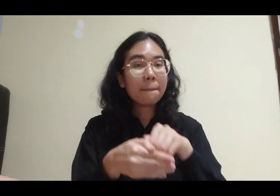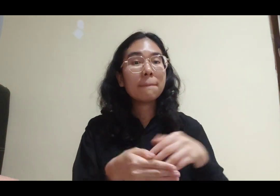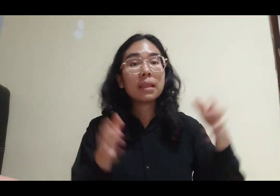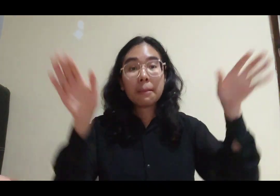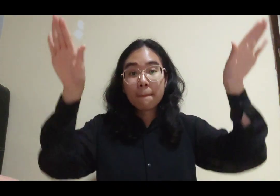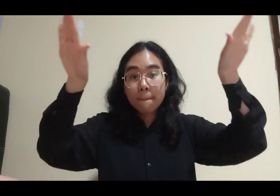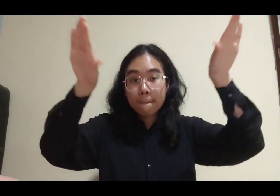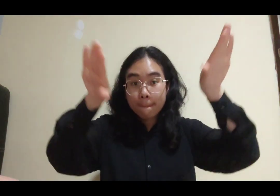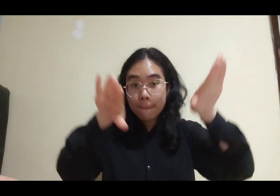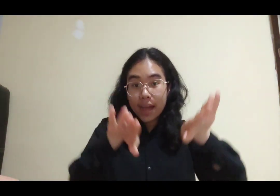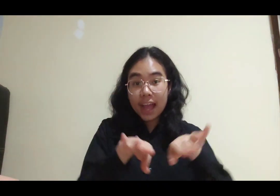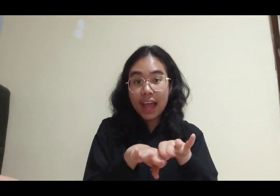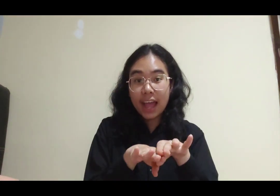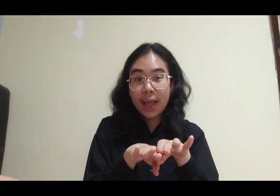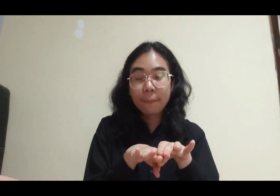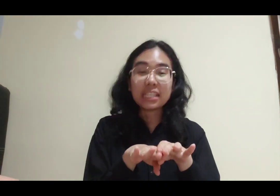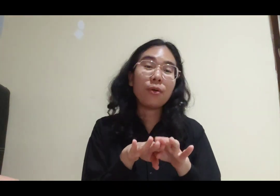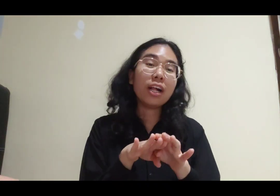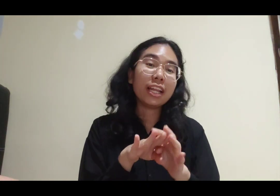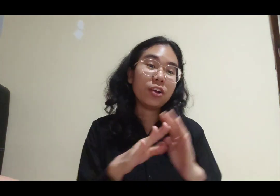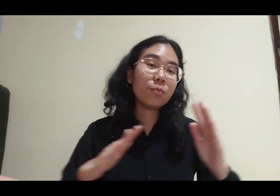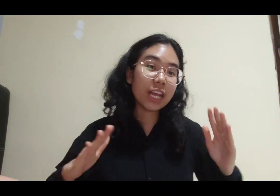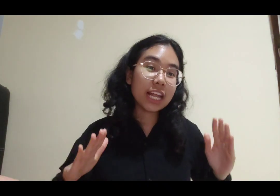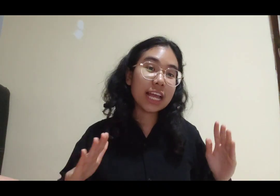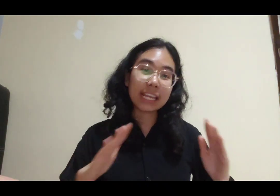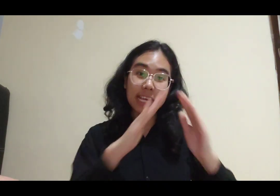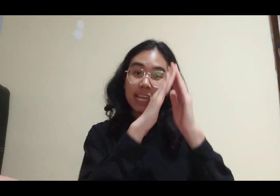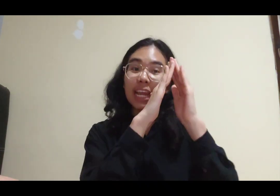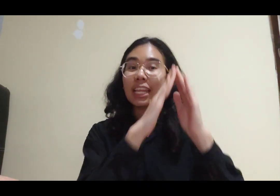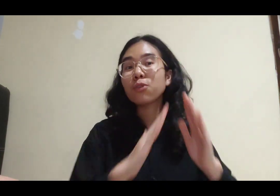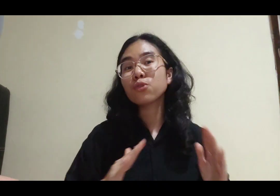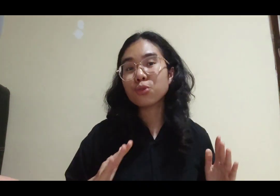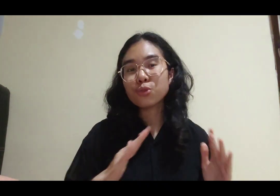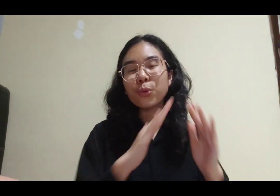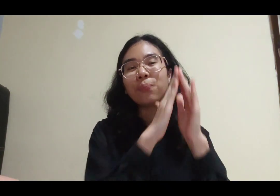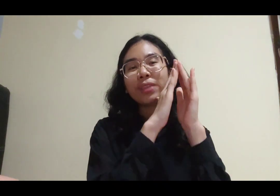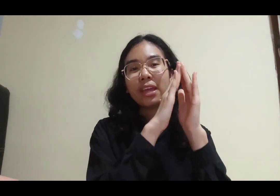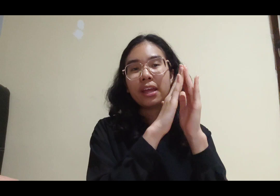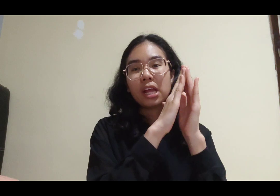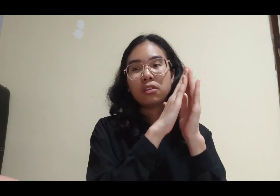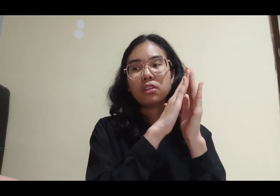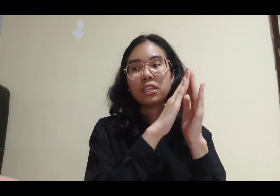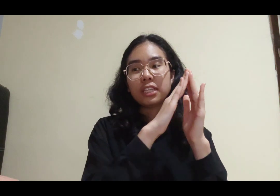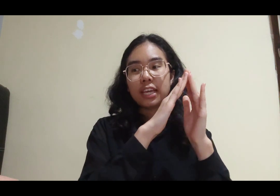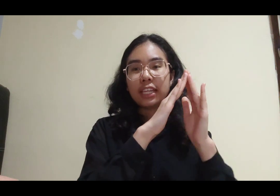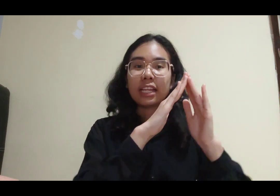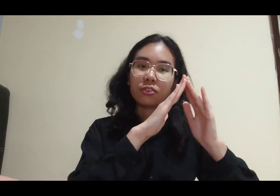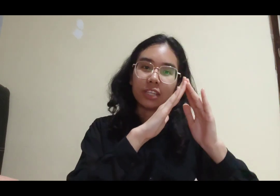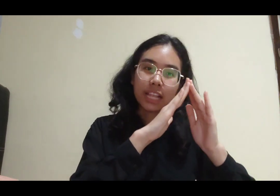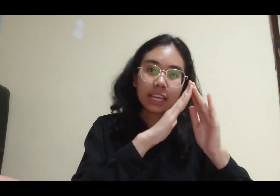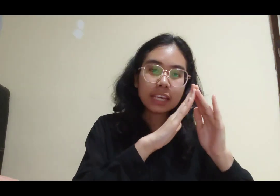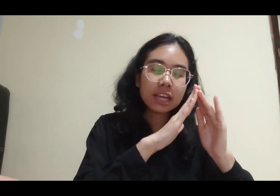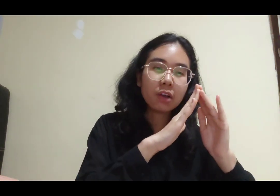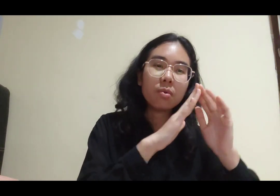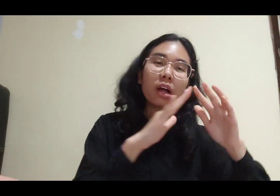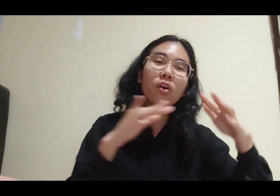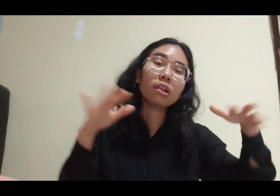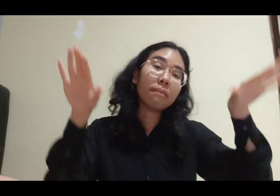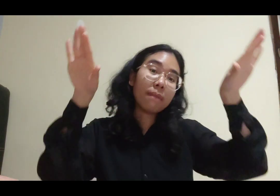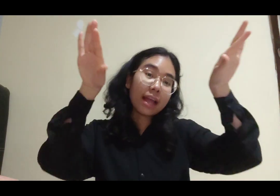dalam lembah. Pas awal Kak Diego bikinnya ini artinya gunung. Terus kita diskusi lagi, aku bilang kalau lembah